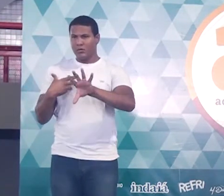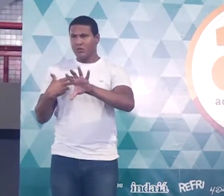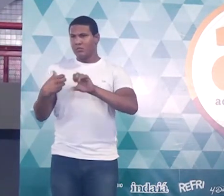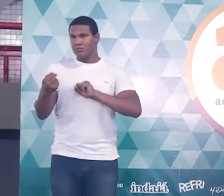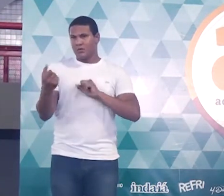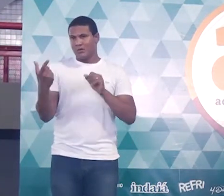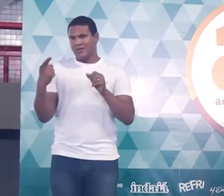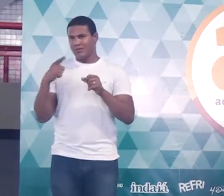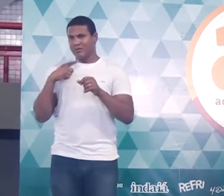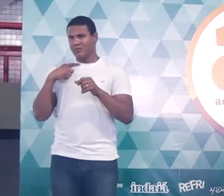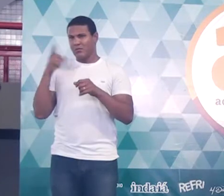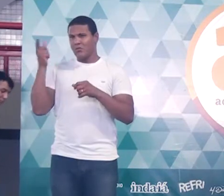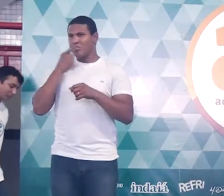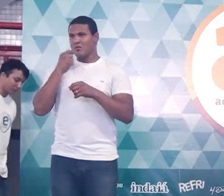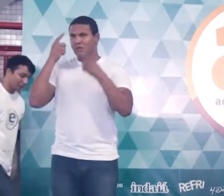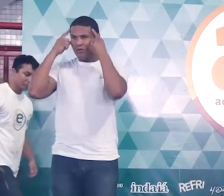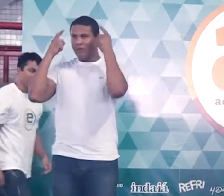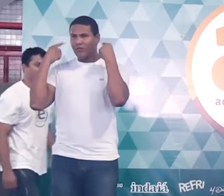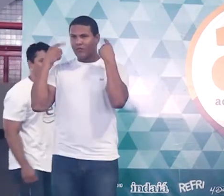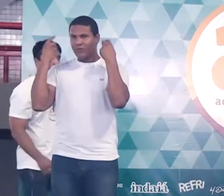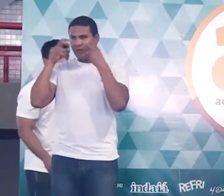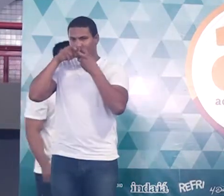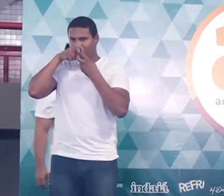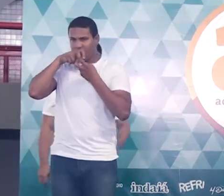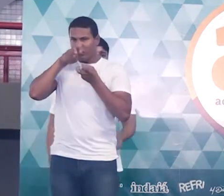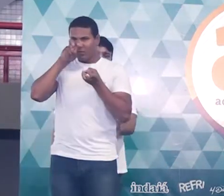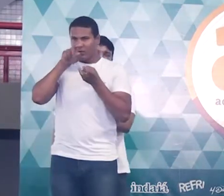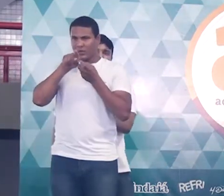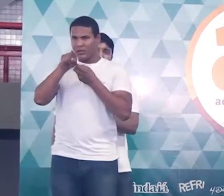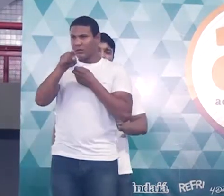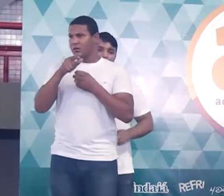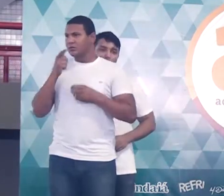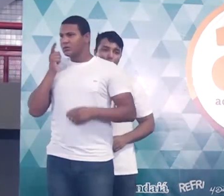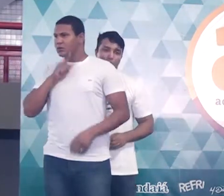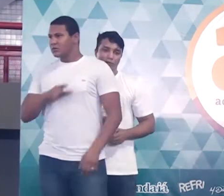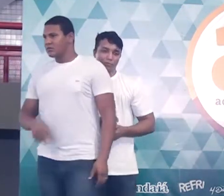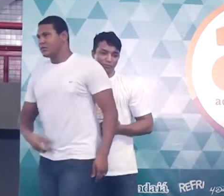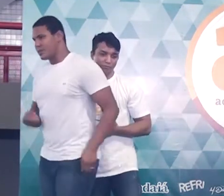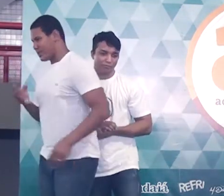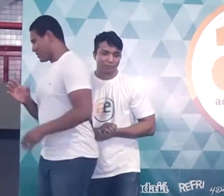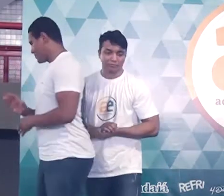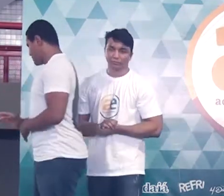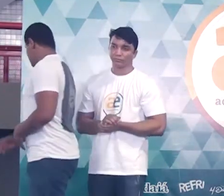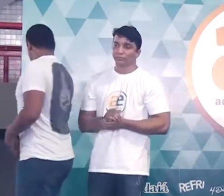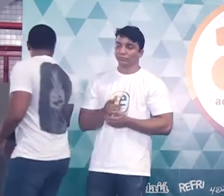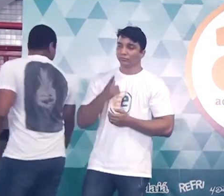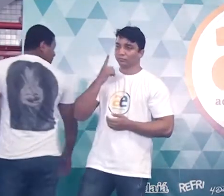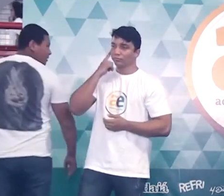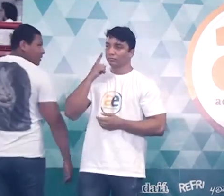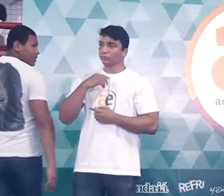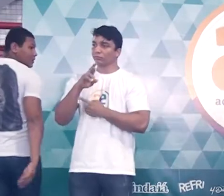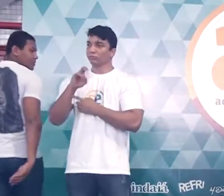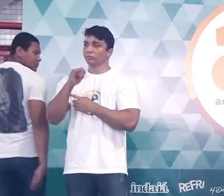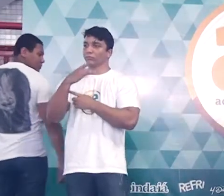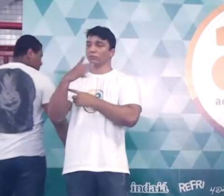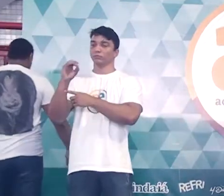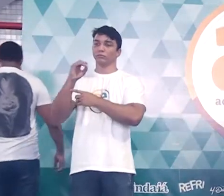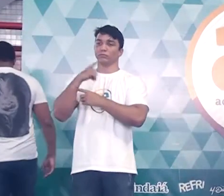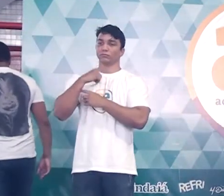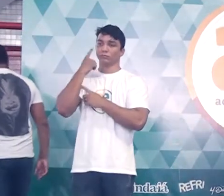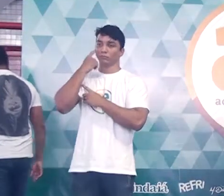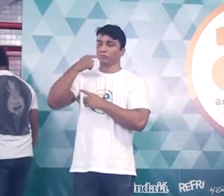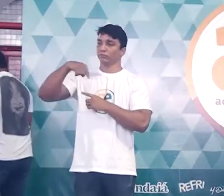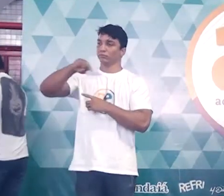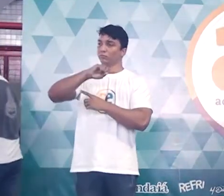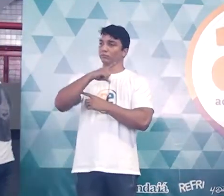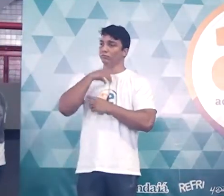um visor, né? Para visualizar. Eu não estou vendo vocês emitindo radiação. Então, essa radiação que